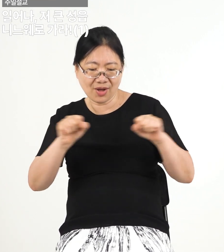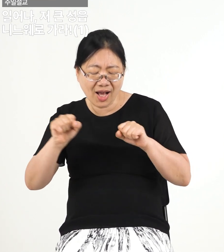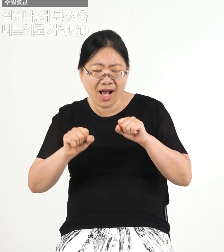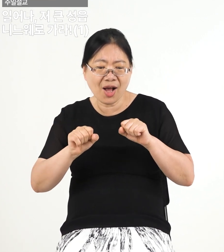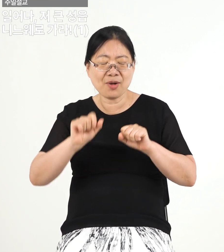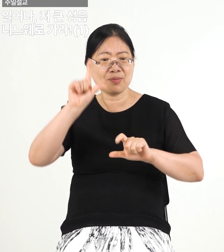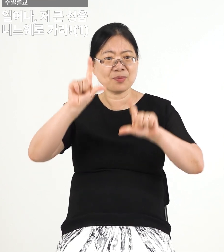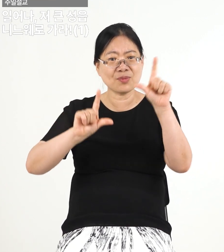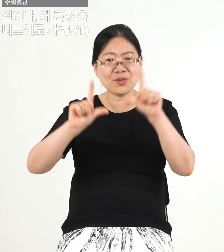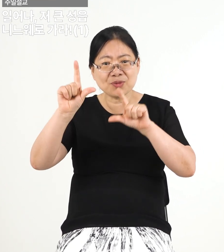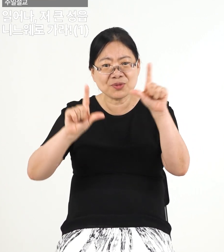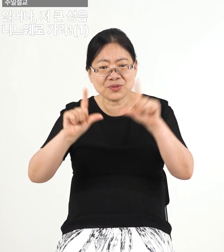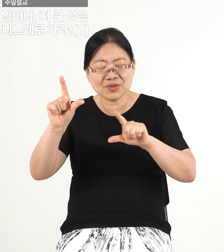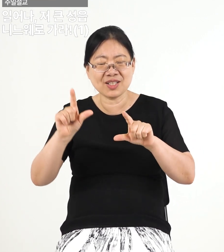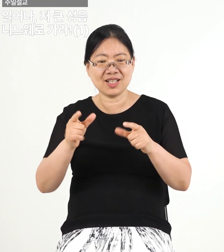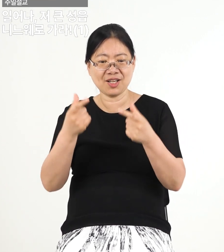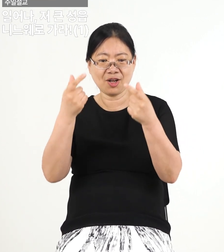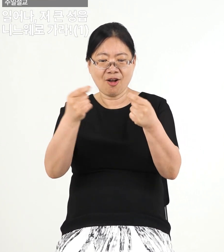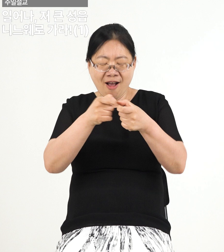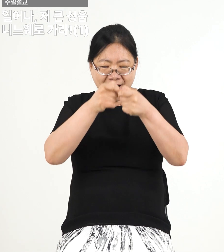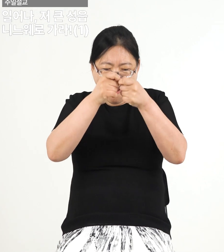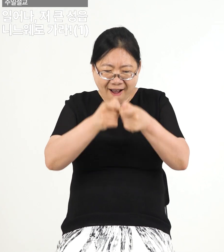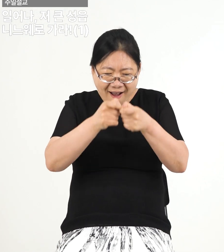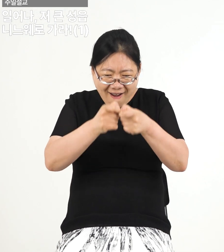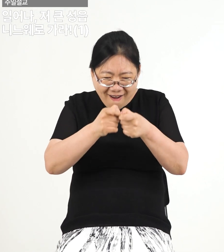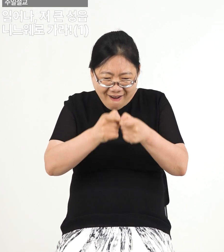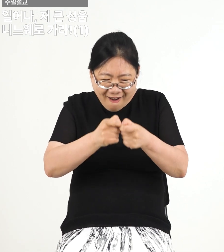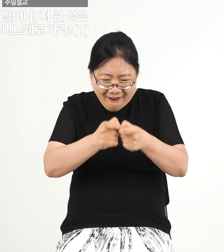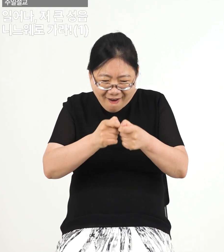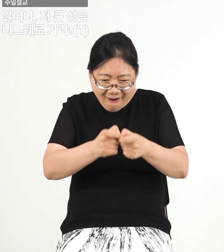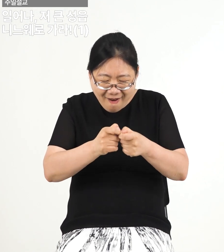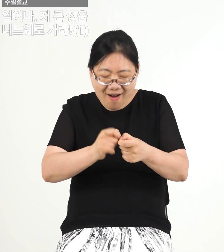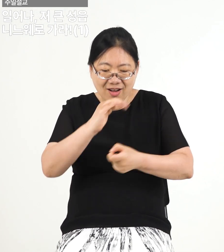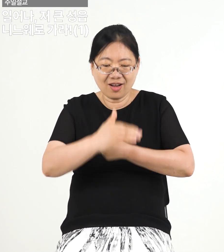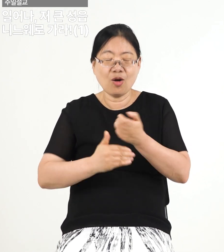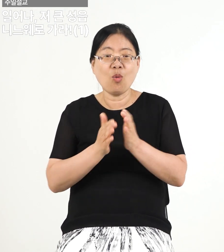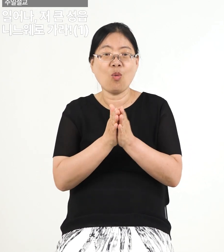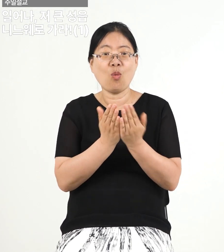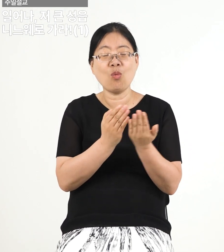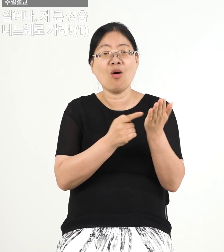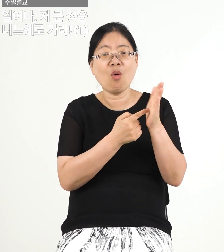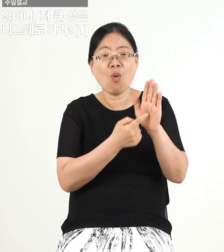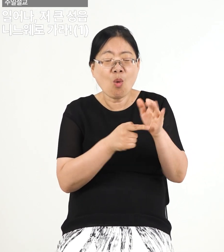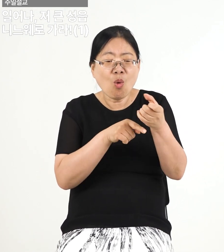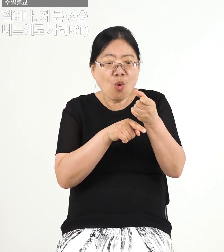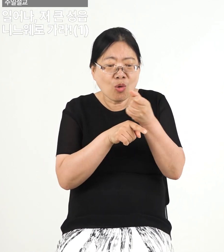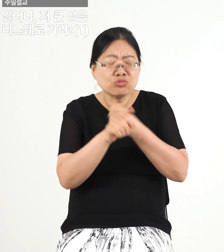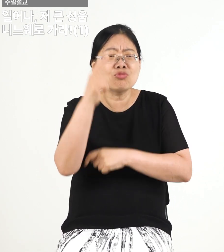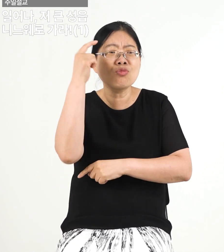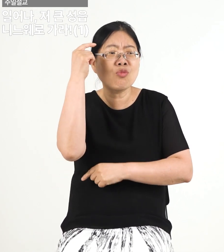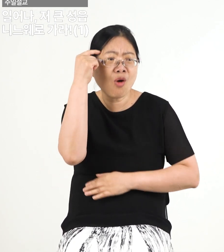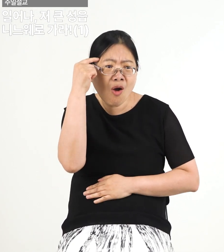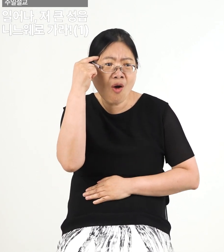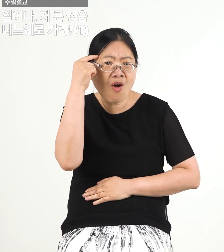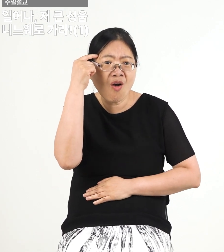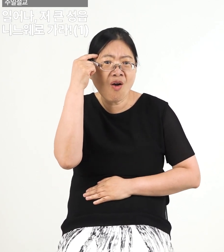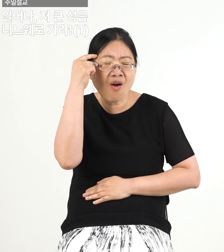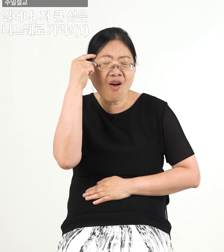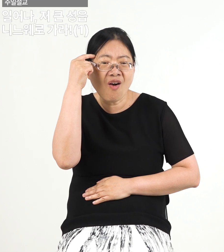묘사를 이렇게 디테일하게 성경이 굳이 묘사할 이유가 있을까 싶을